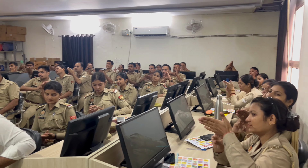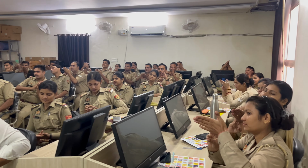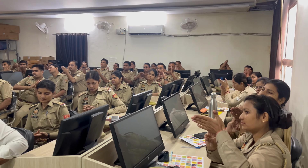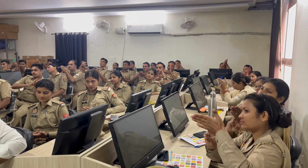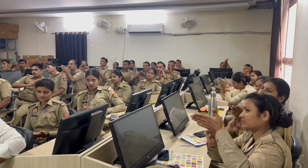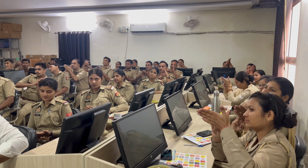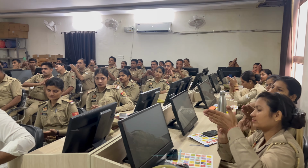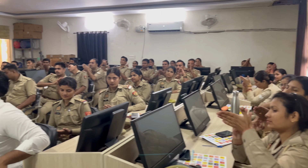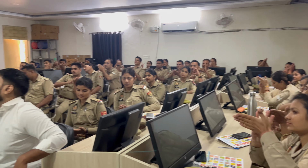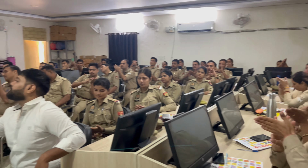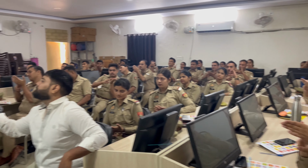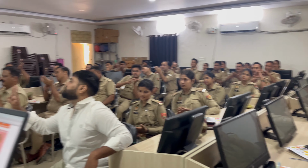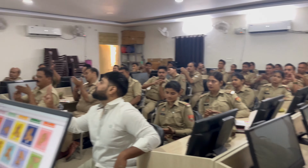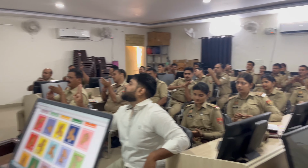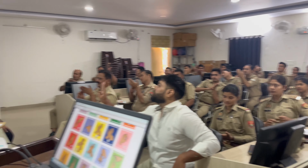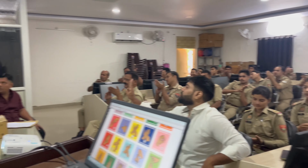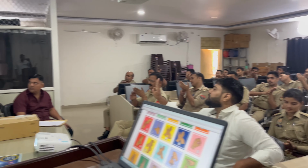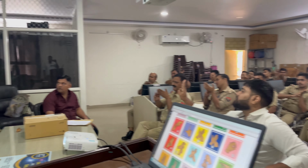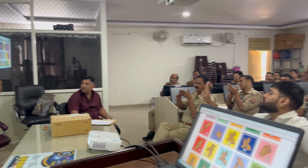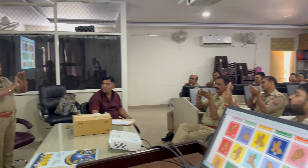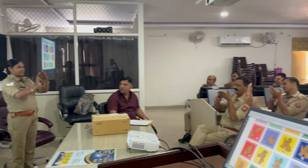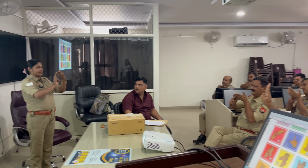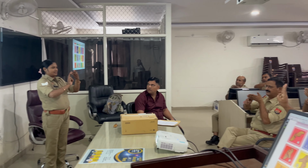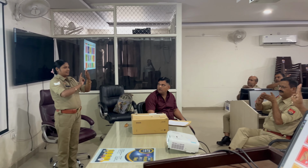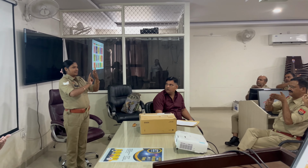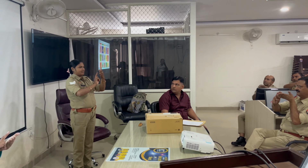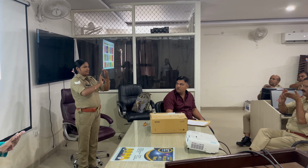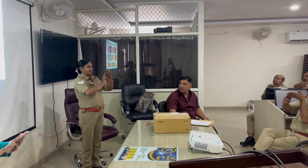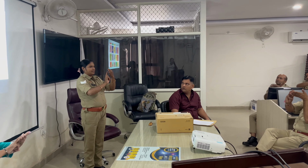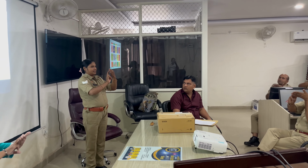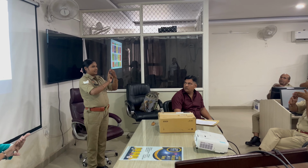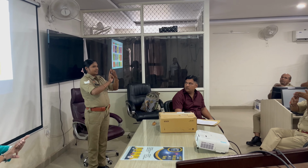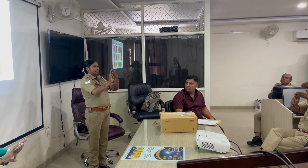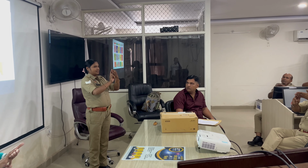एम मैम तीन मैम